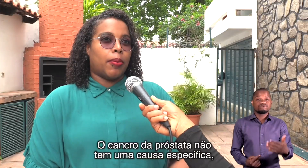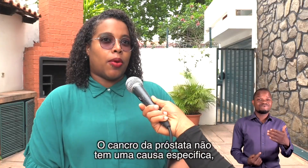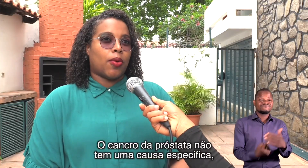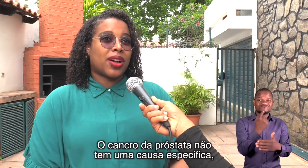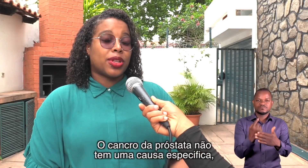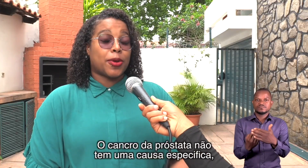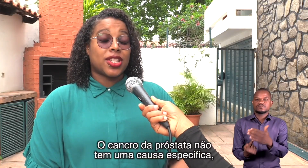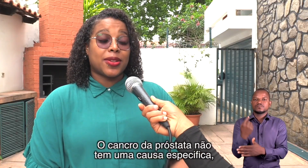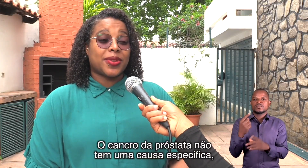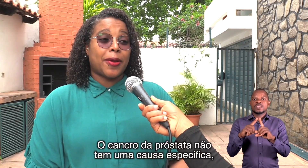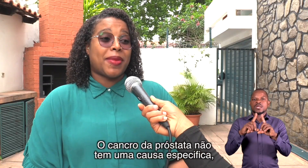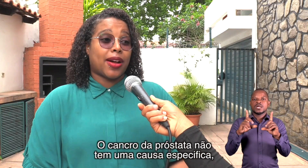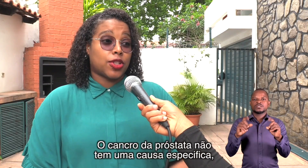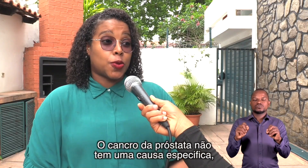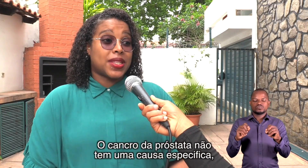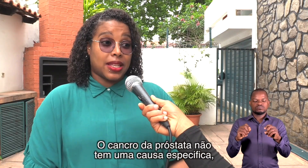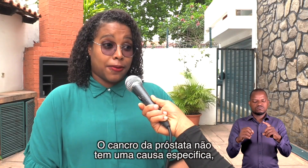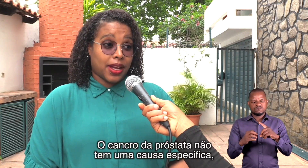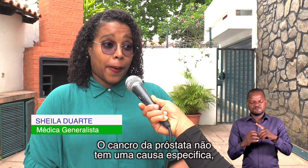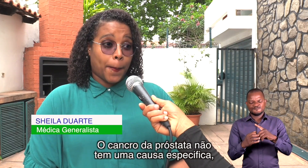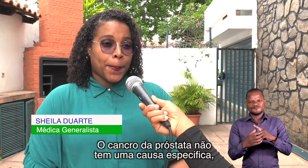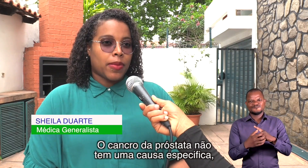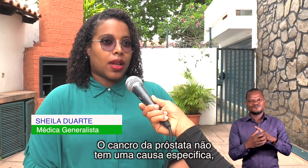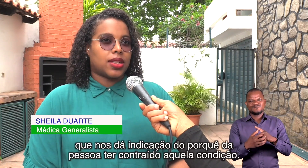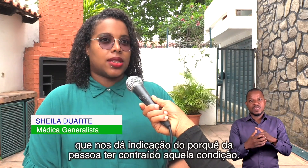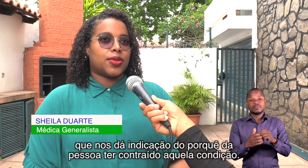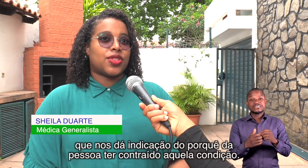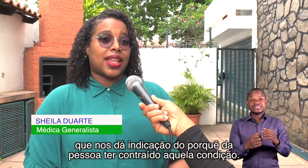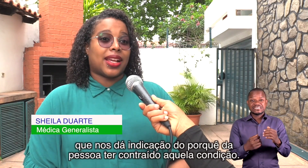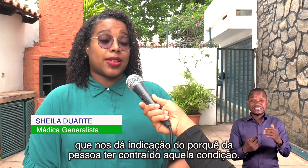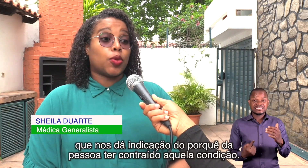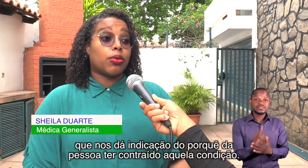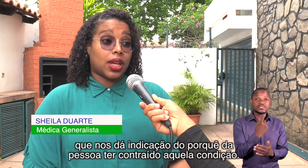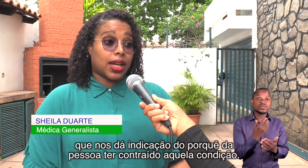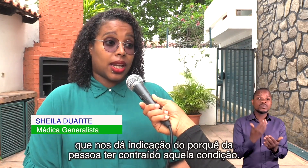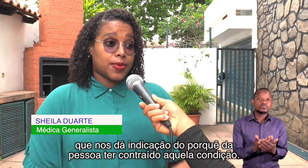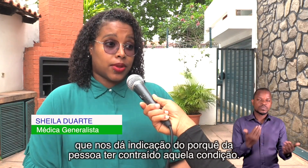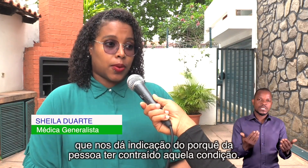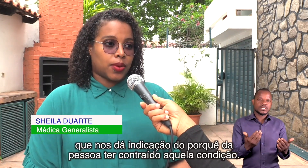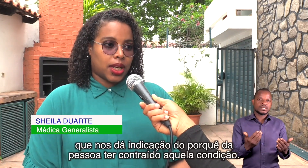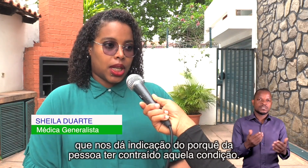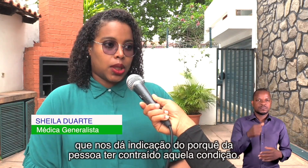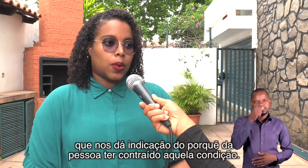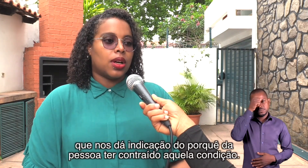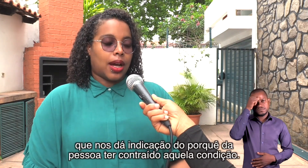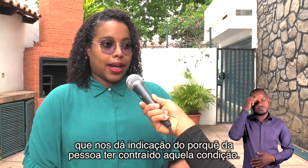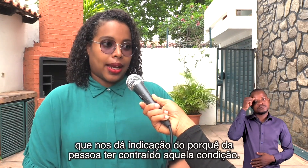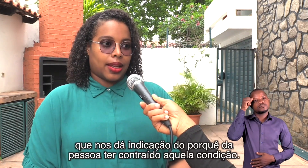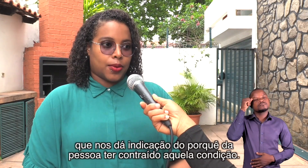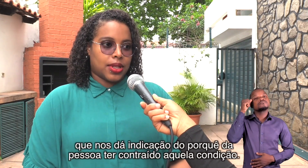Bom, o cancro da próstata não tem uma causa específica que nos dá a indicação do porquê daquela pessoa ter contraído aquela